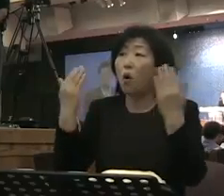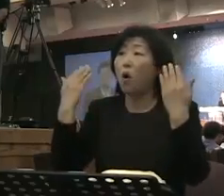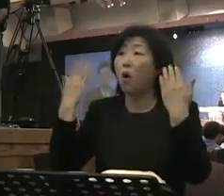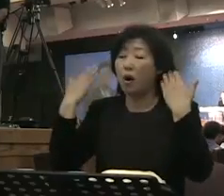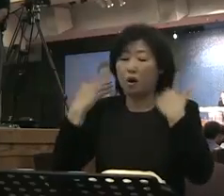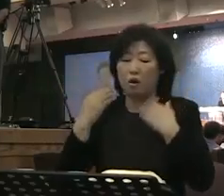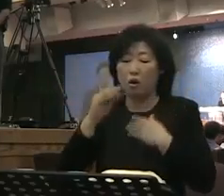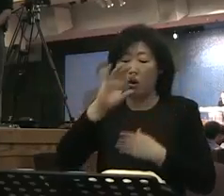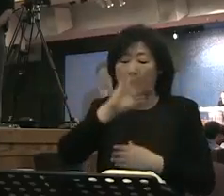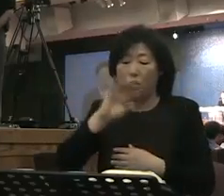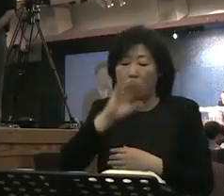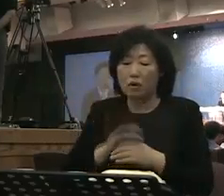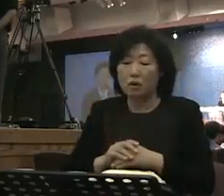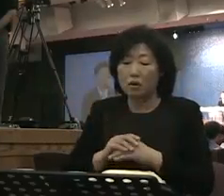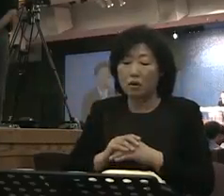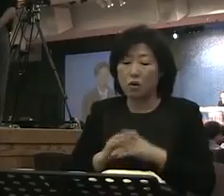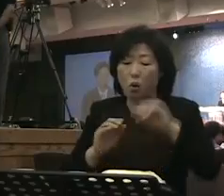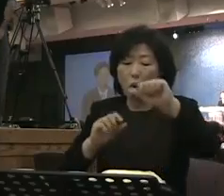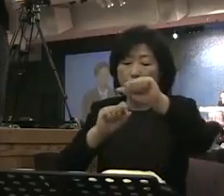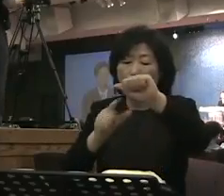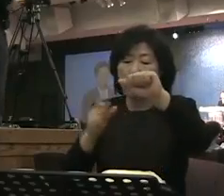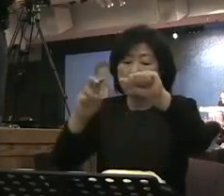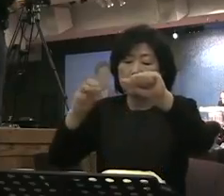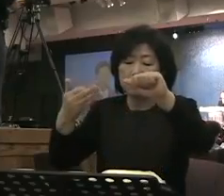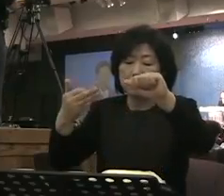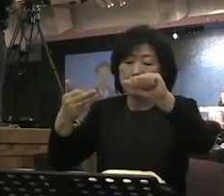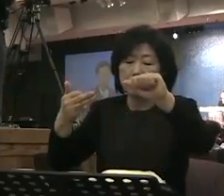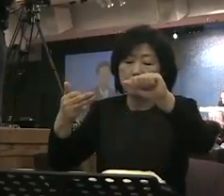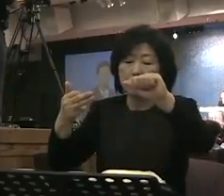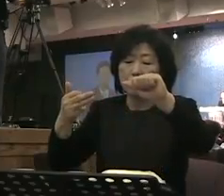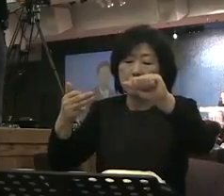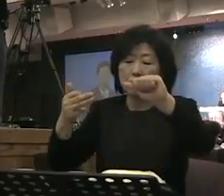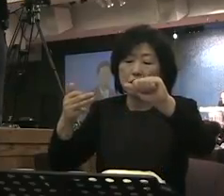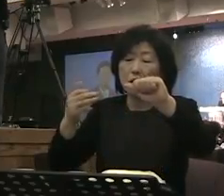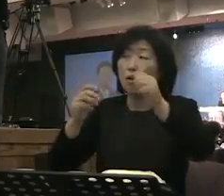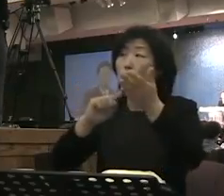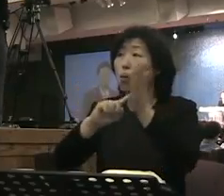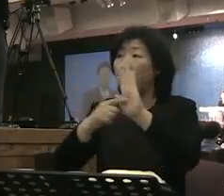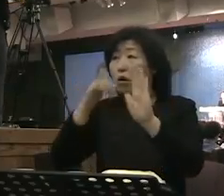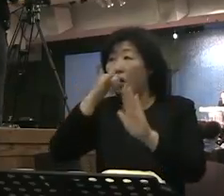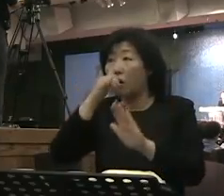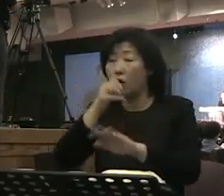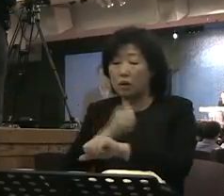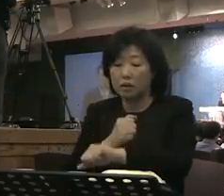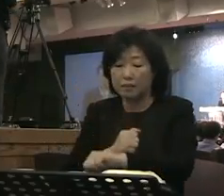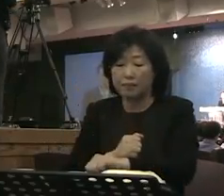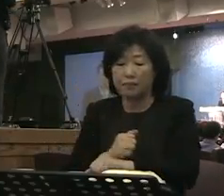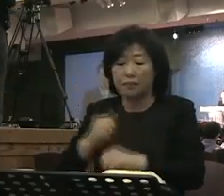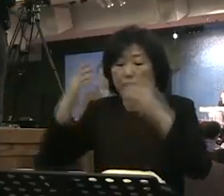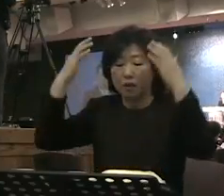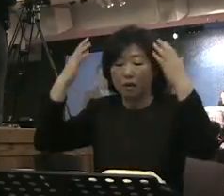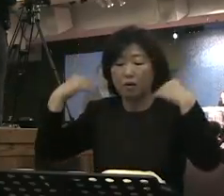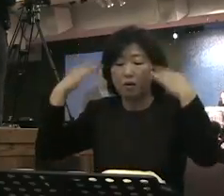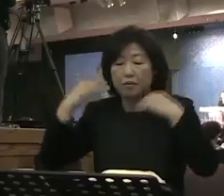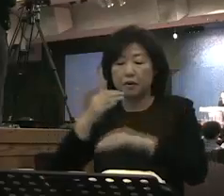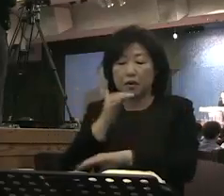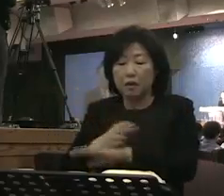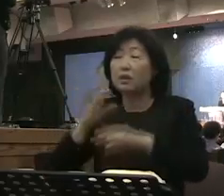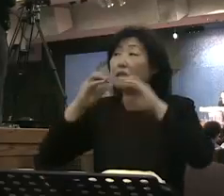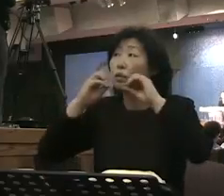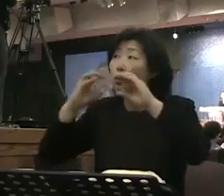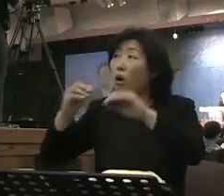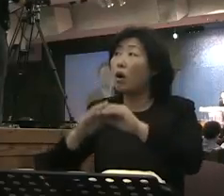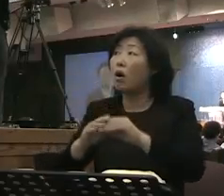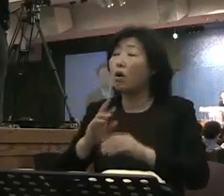5월 13일 토요일입니다. 계속해서 저희가 광고를 하고 있는데요. 이번 여름에 단기 선교를 가시는 분들은